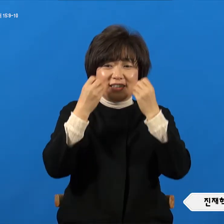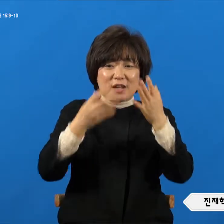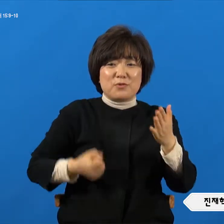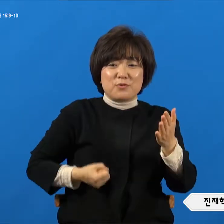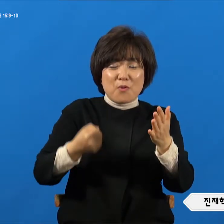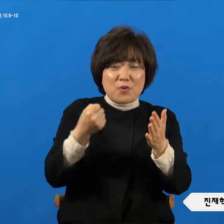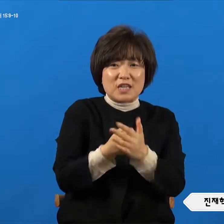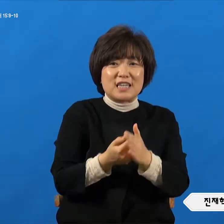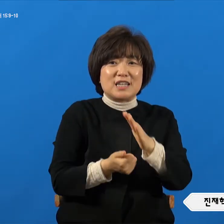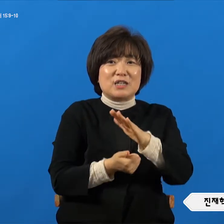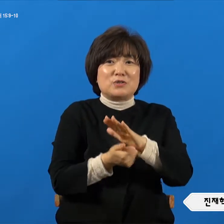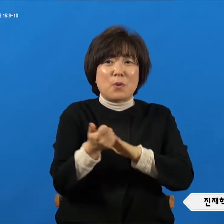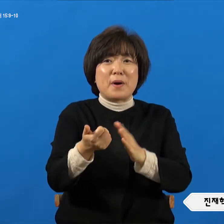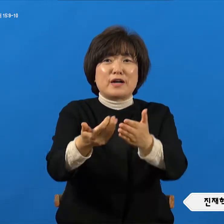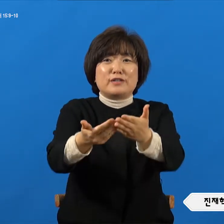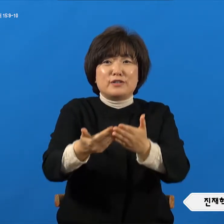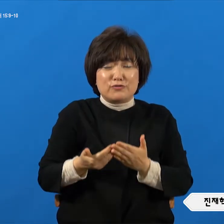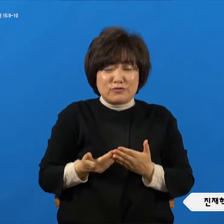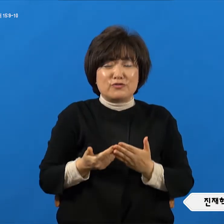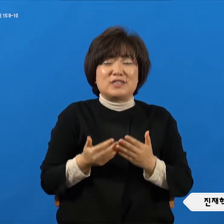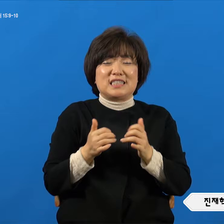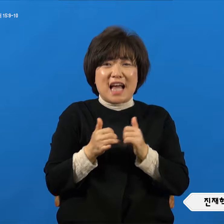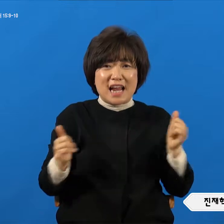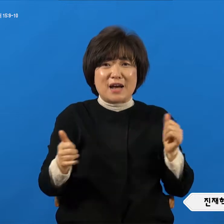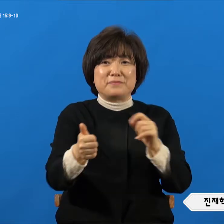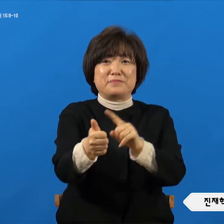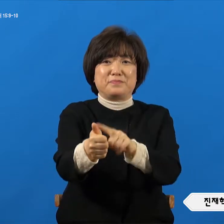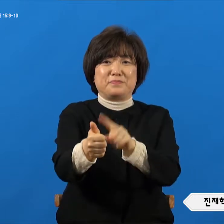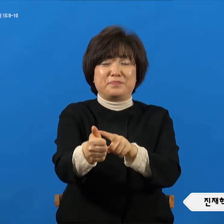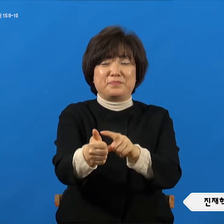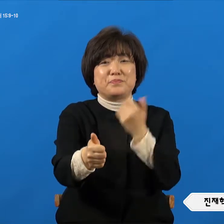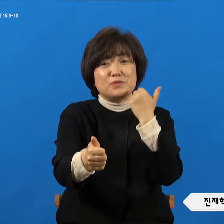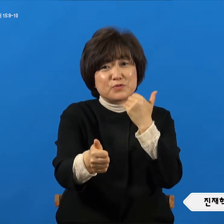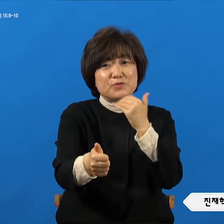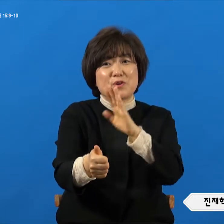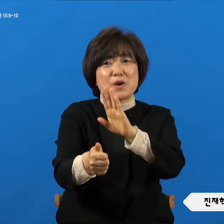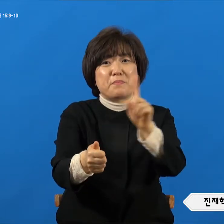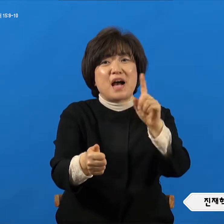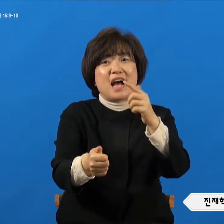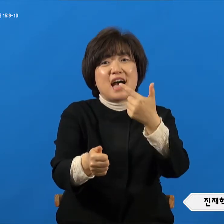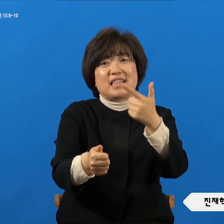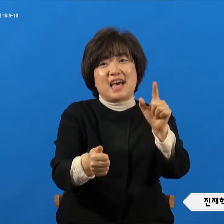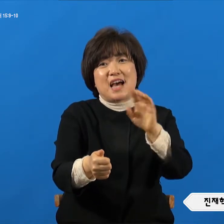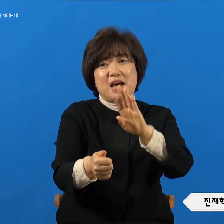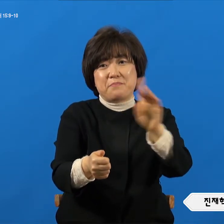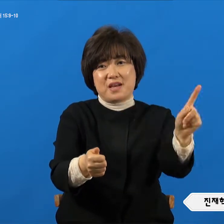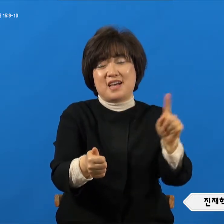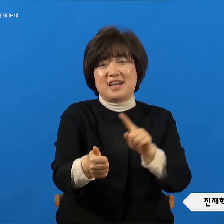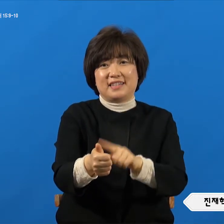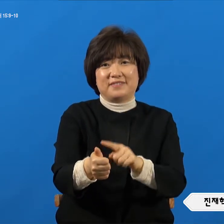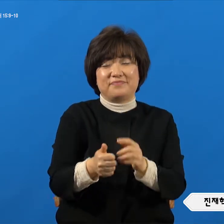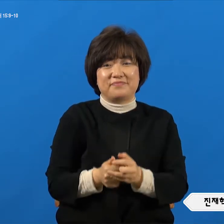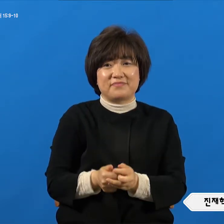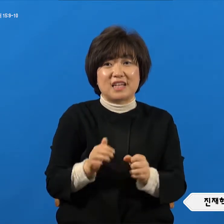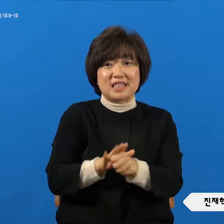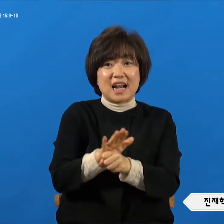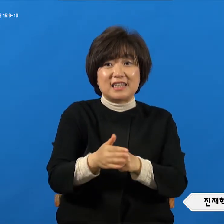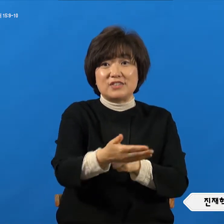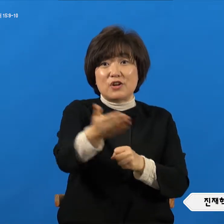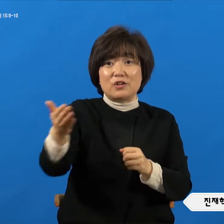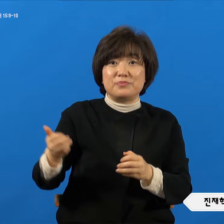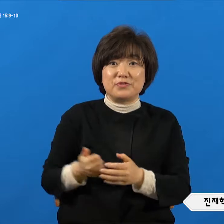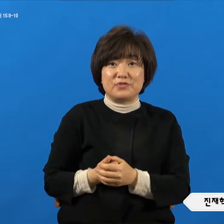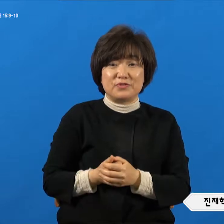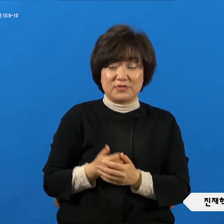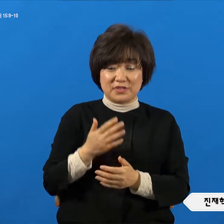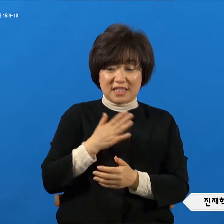용기와 소망을 주었던 자가 바로 바나바입니다. 사랑의 여러분,